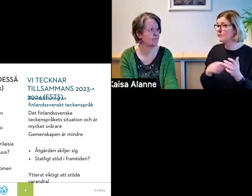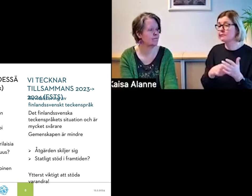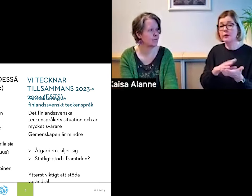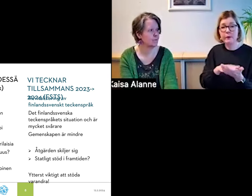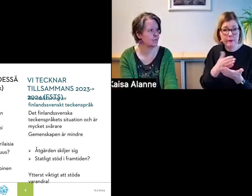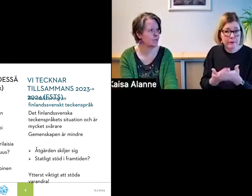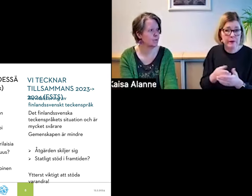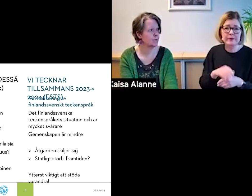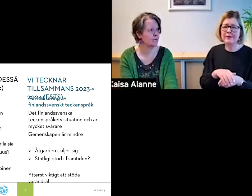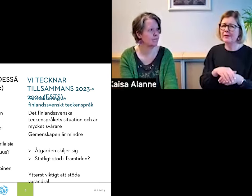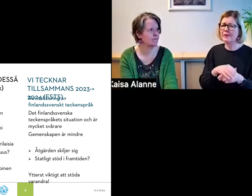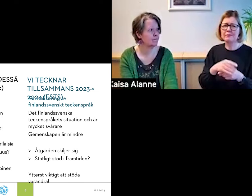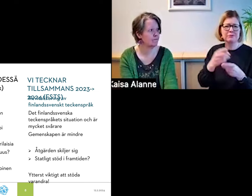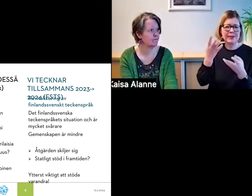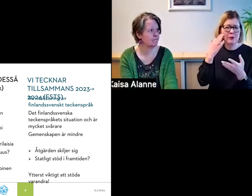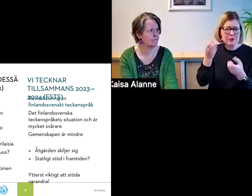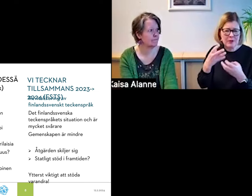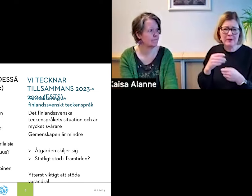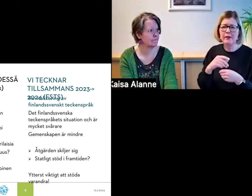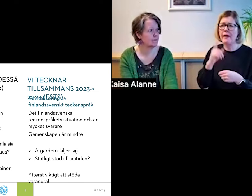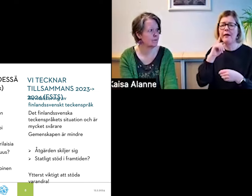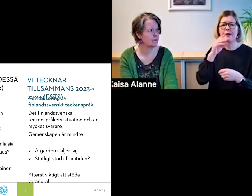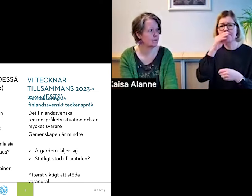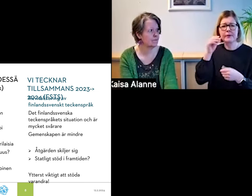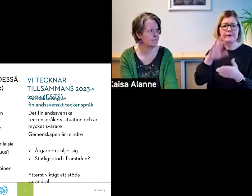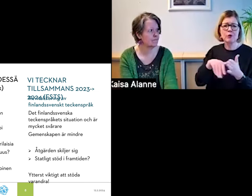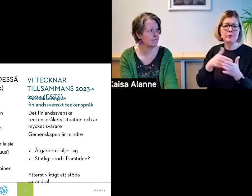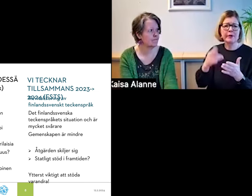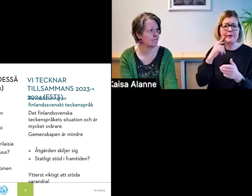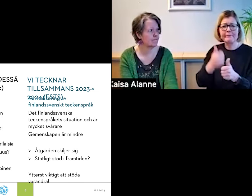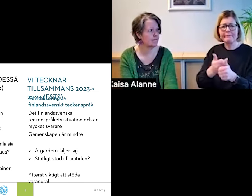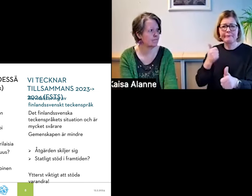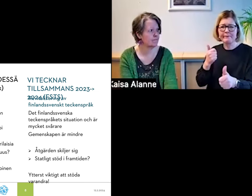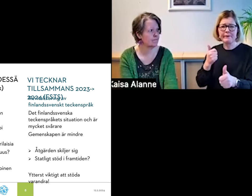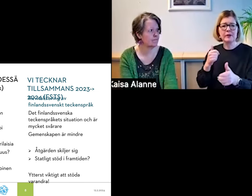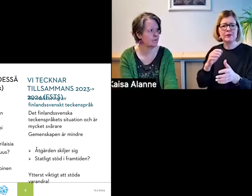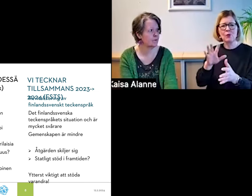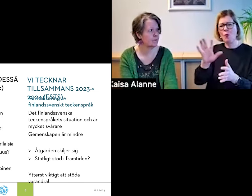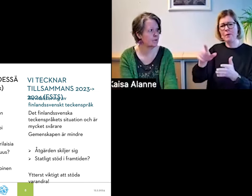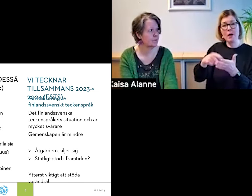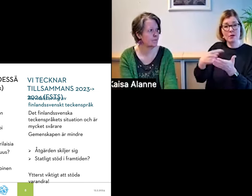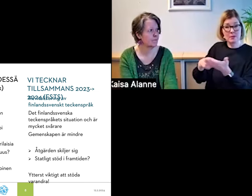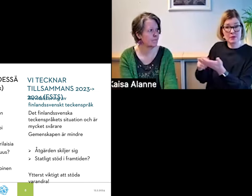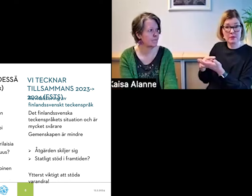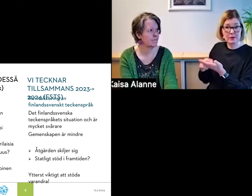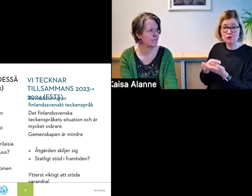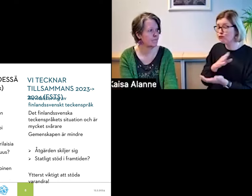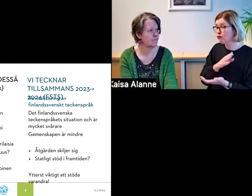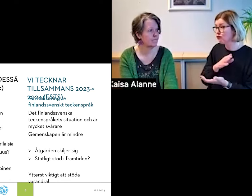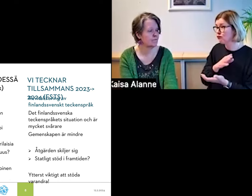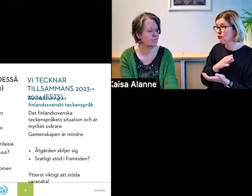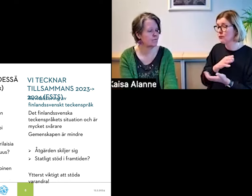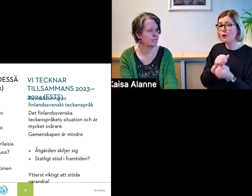on todella pieni, tukea on vaikea saada, tietoa ei tahdo saada ja